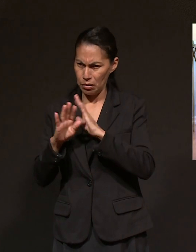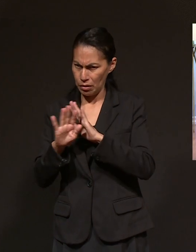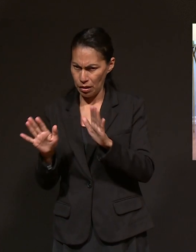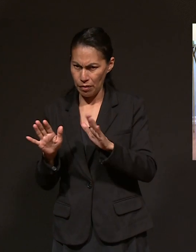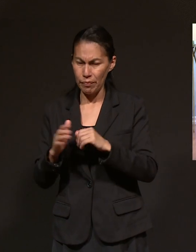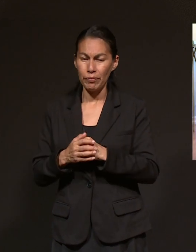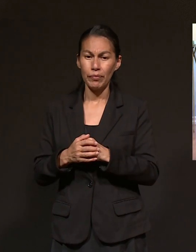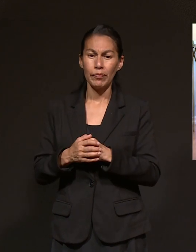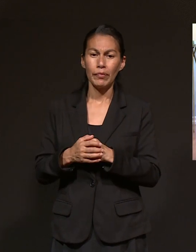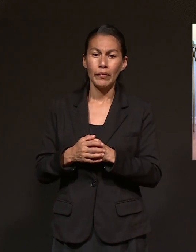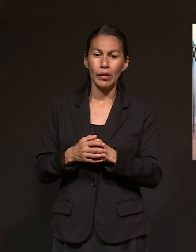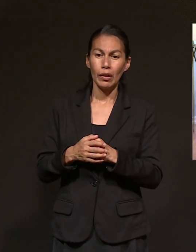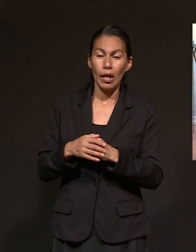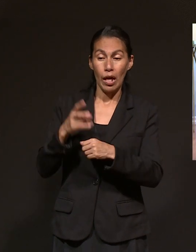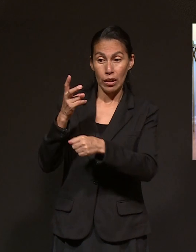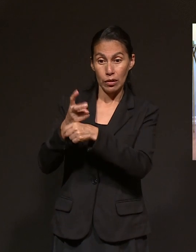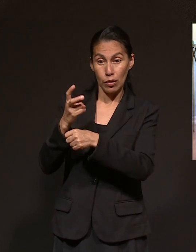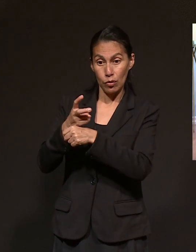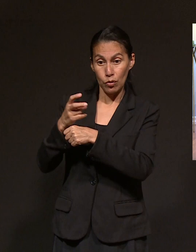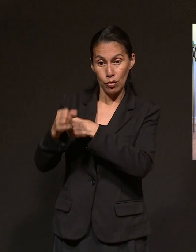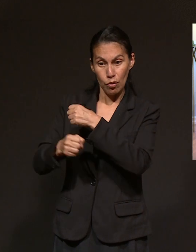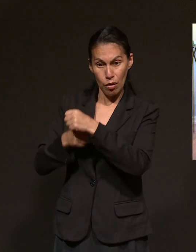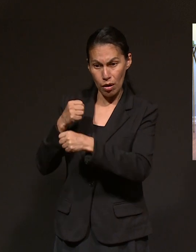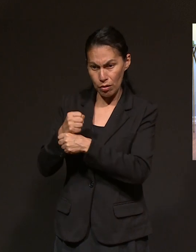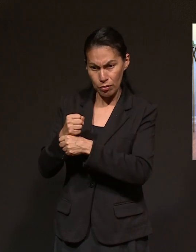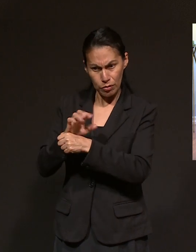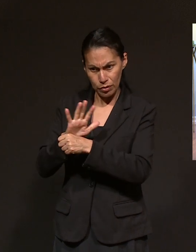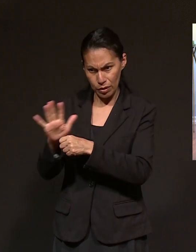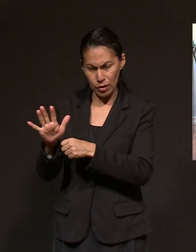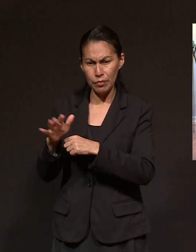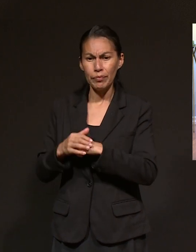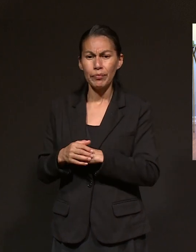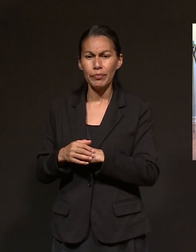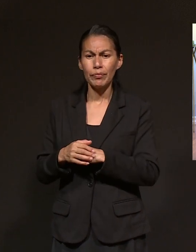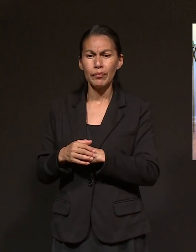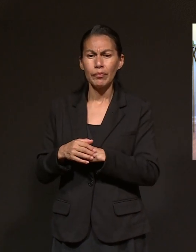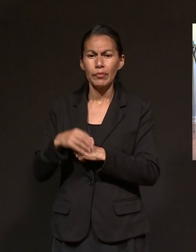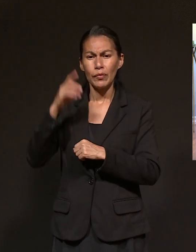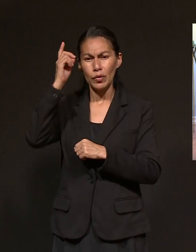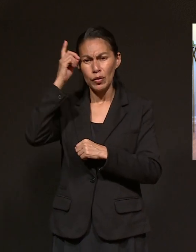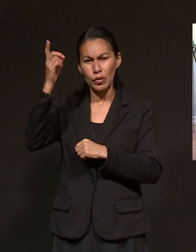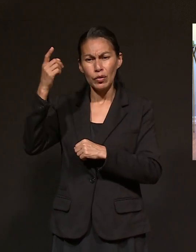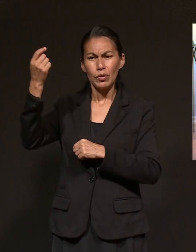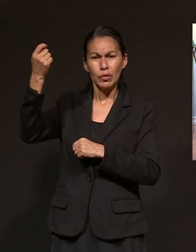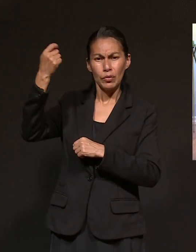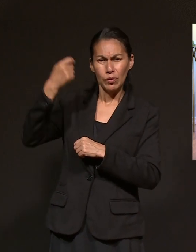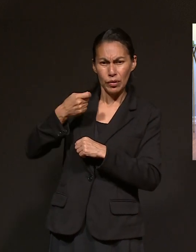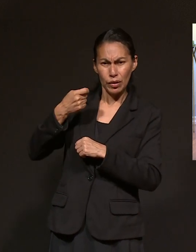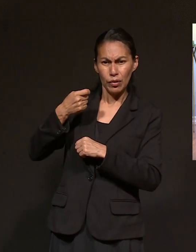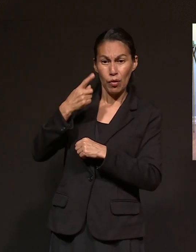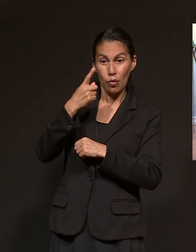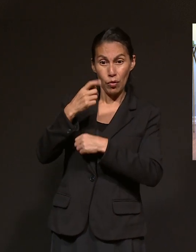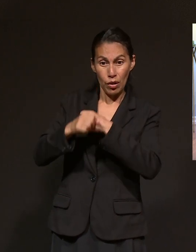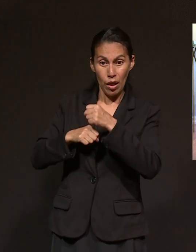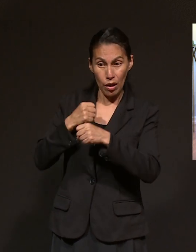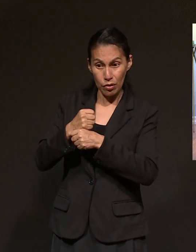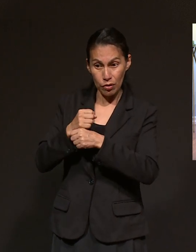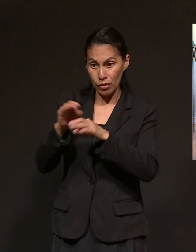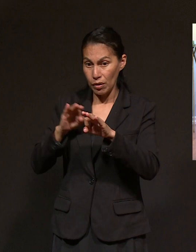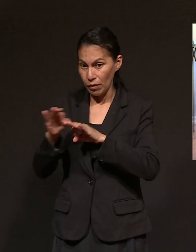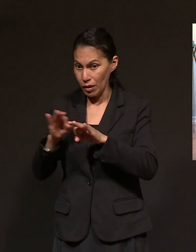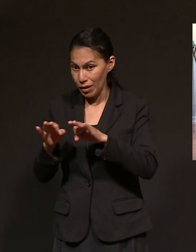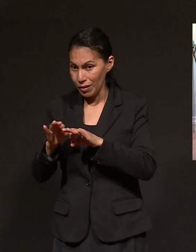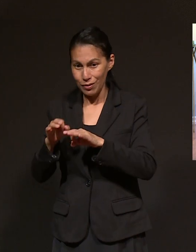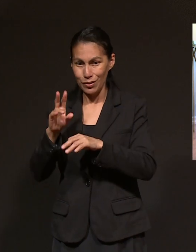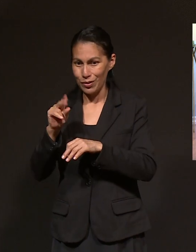habían pagado ese año. Ya, ya era el segundo año. Así como Dios nos bendijo abundantemente,